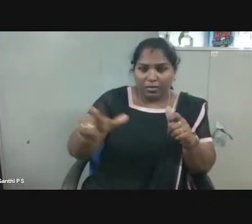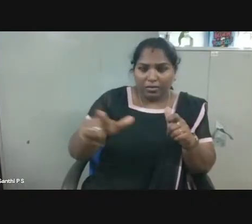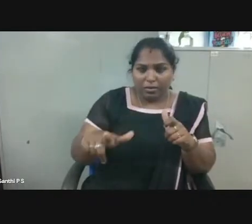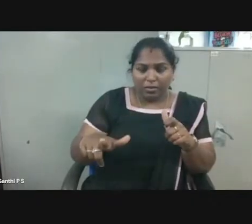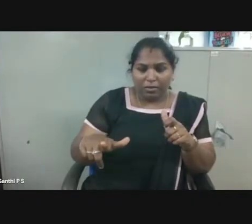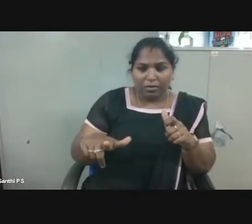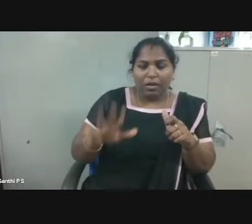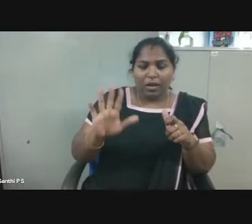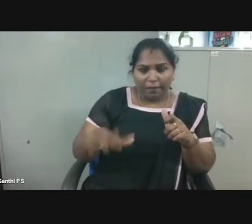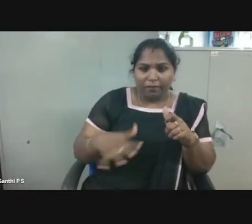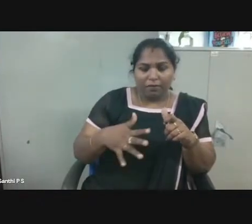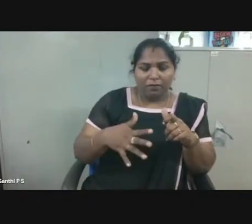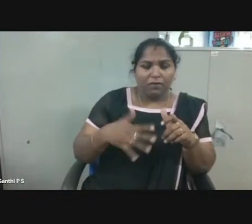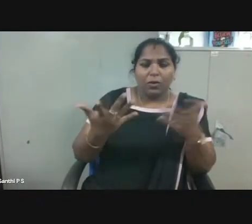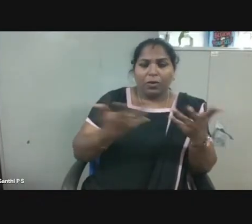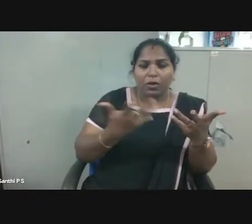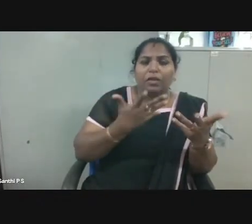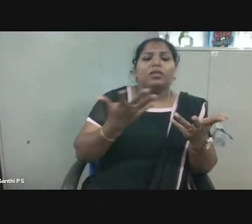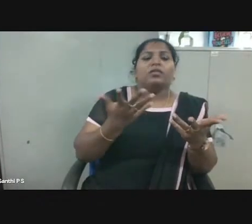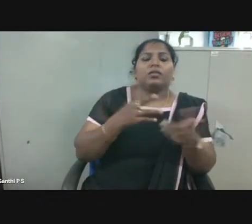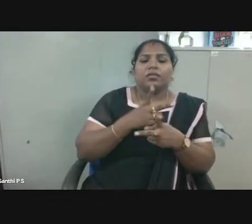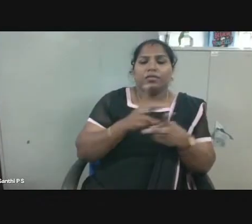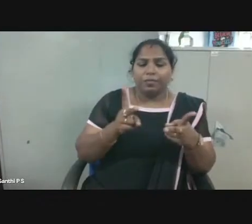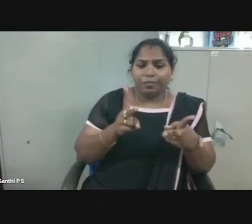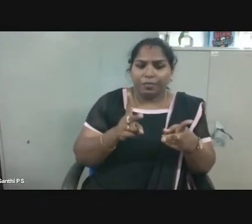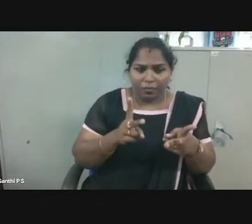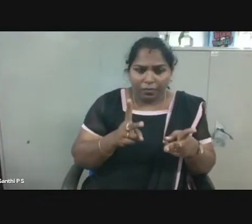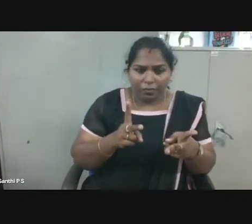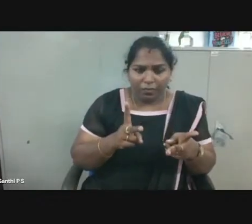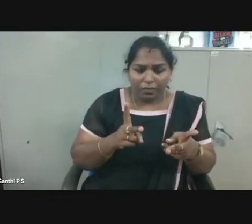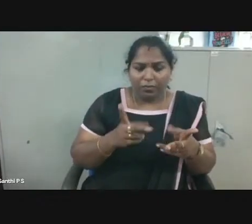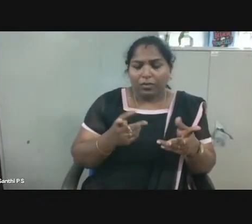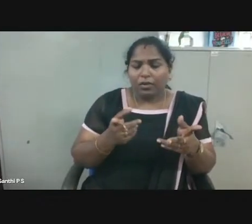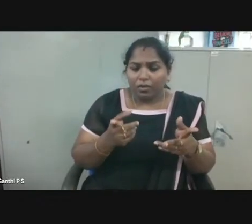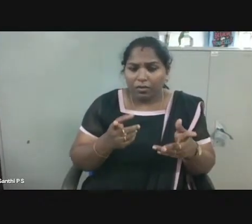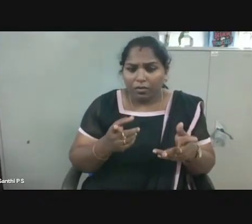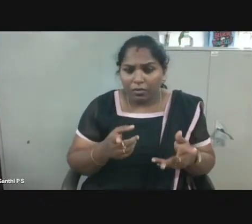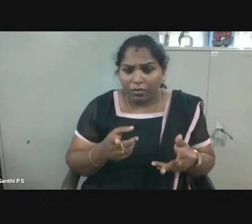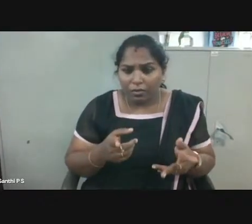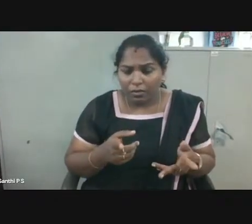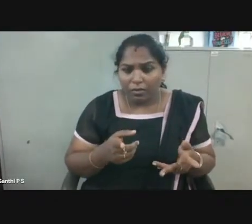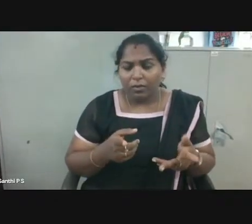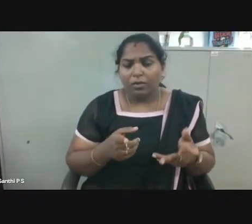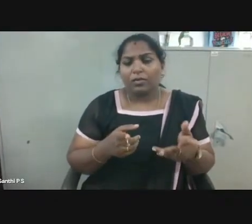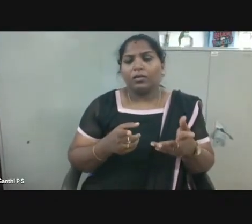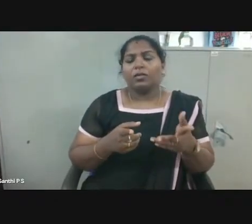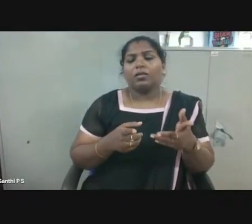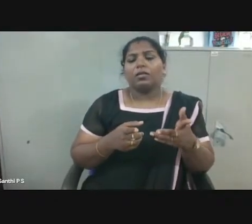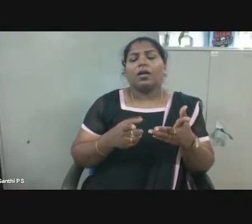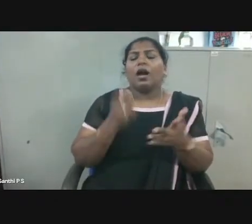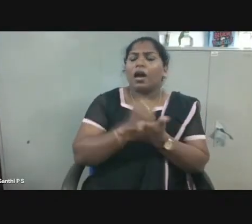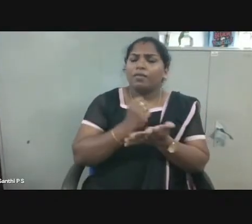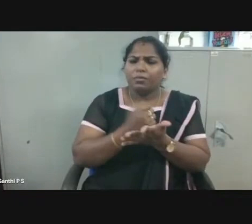ഡിസ്ട്രോഫി വന്നിട്ട്, മസില് ബലക്കുറവ് വന്നിട്ട് പലപ്പോഴും 1-2 വയസ്സ് വരെ അവർ ജീവിക്കാറുള്ളൂ. അത് നമ്മൾ യൂഷ്വലി ആശുപത്രികളിൽ പോലും